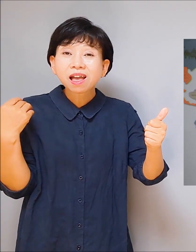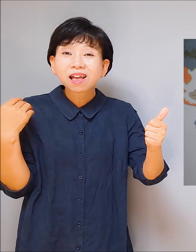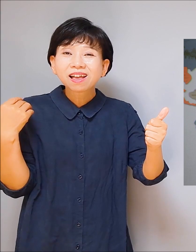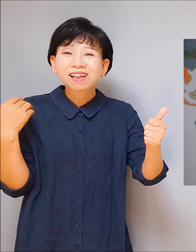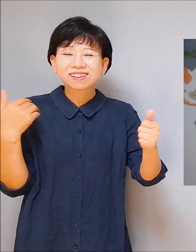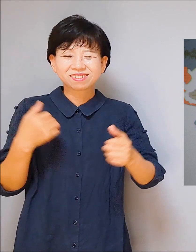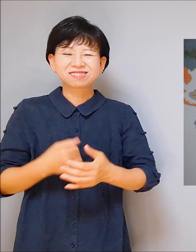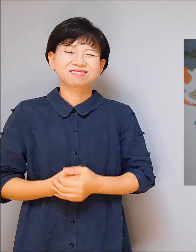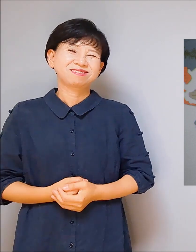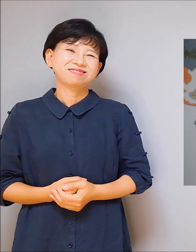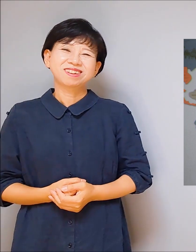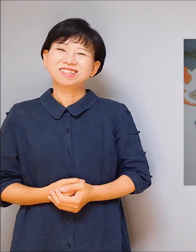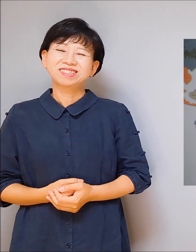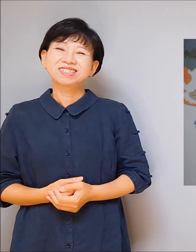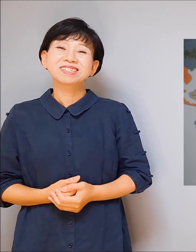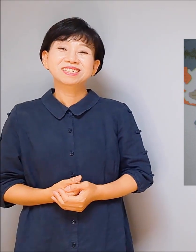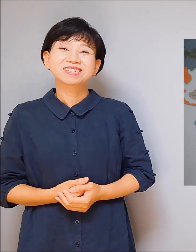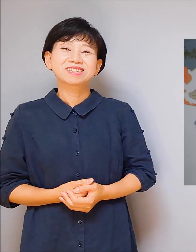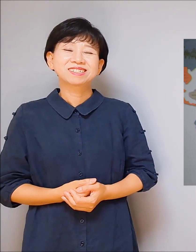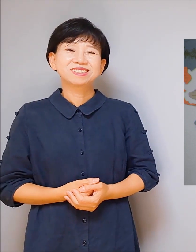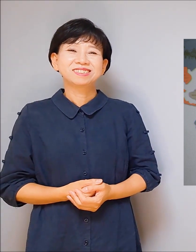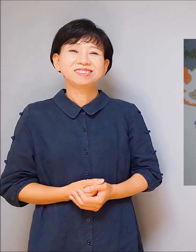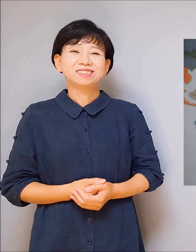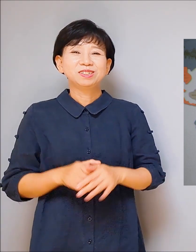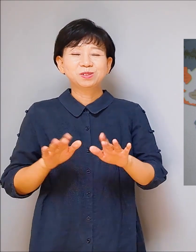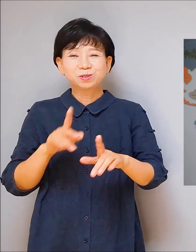오늘 말씀이